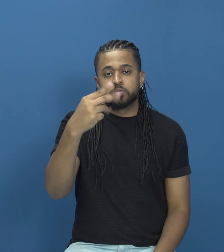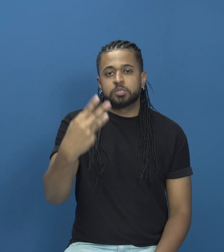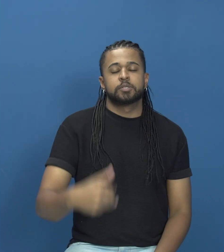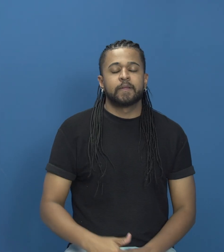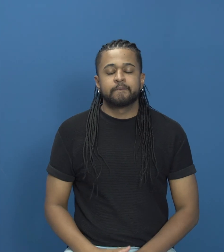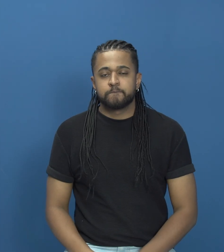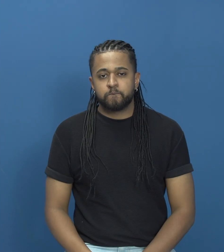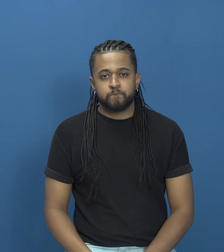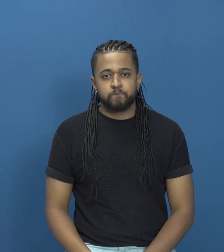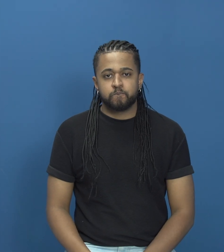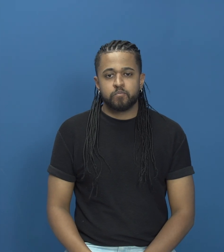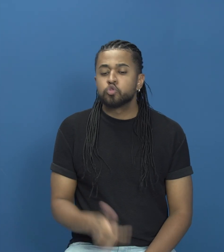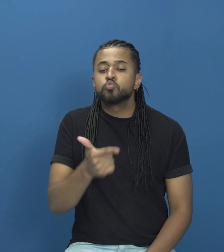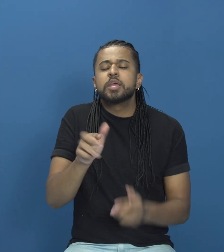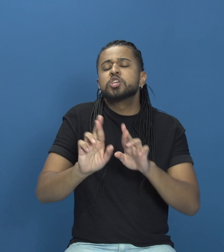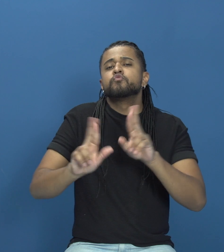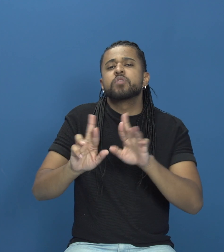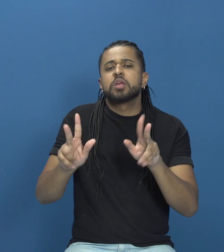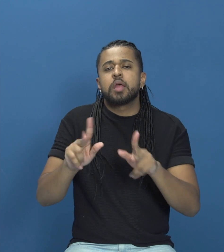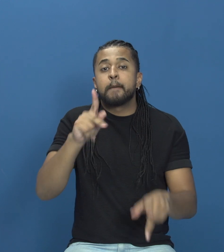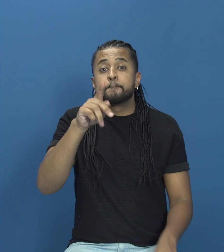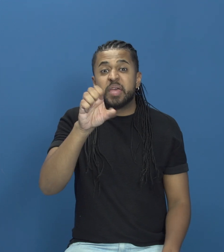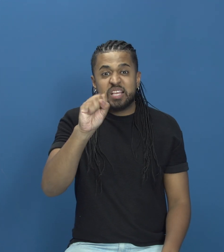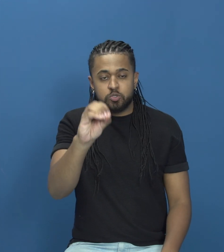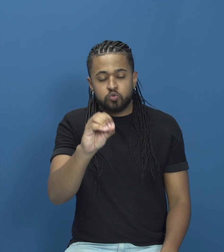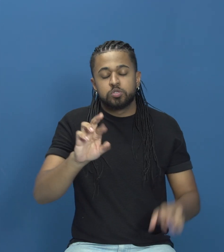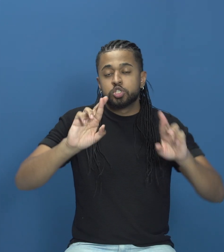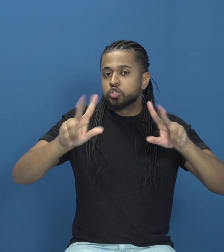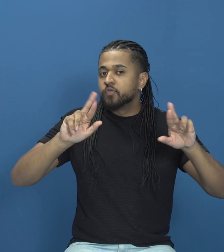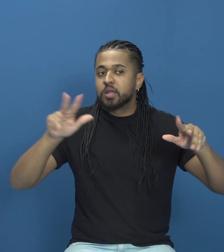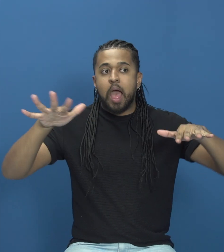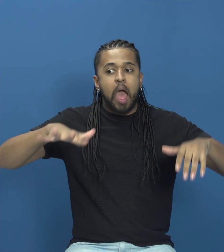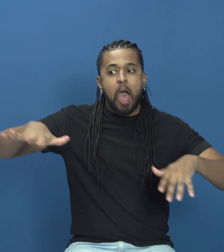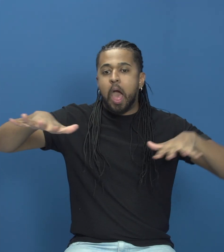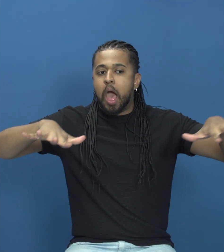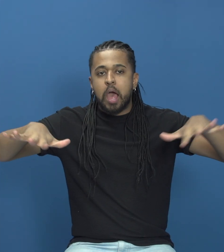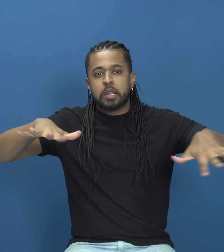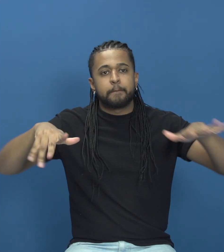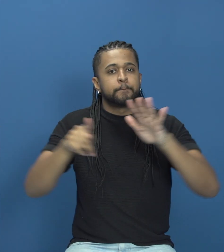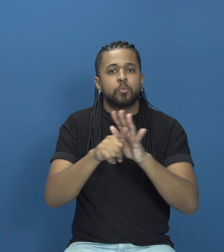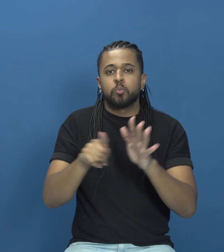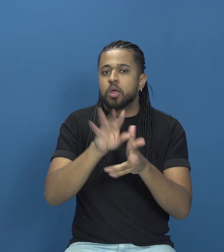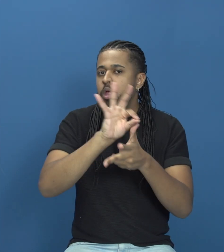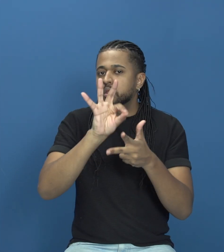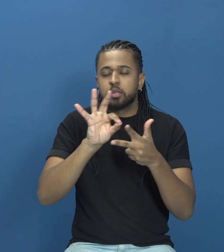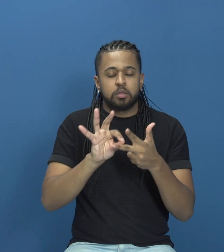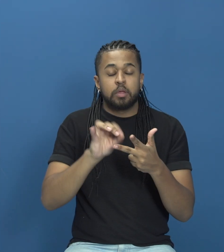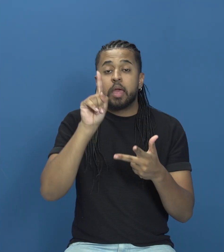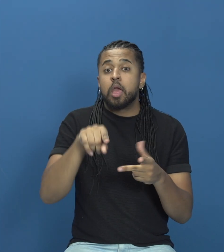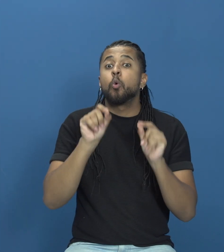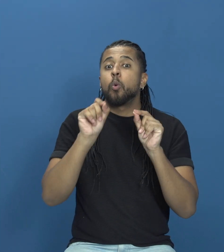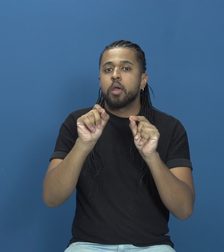7.3. Não há diferenciação de peso entre as diferentes áreas cobradas no Enem, sendo